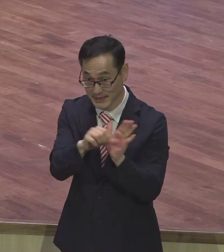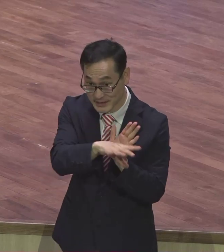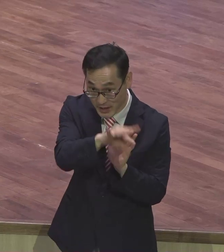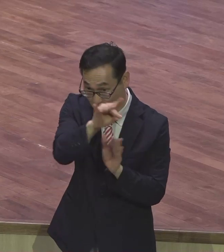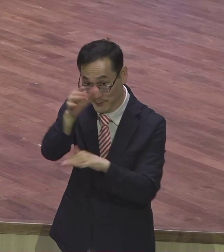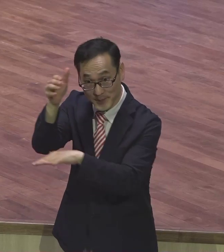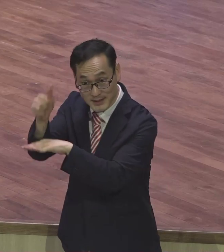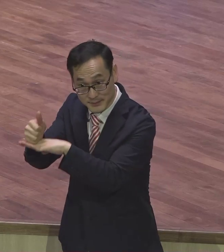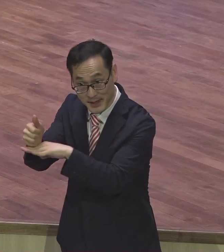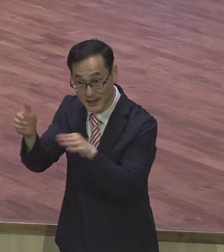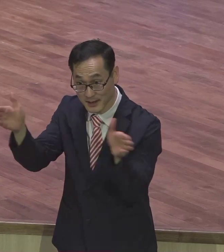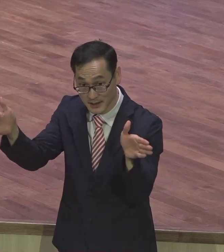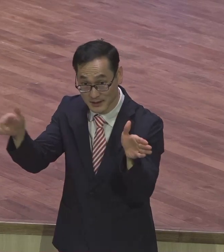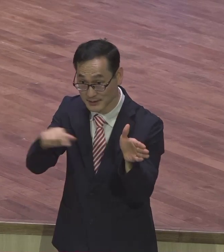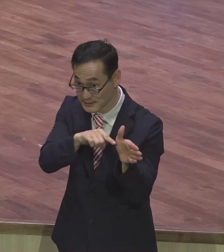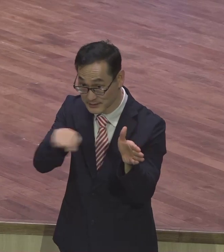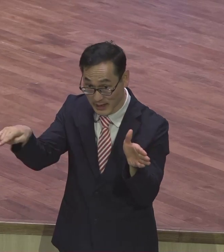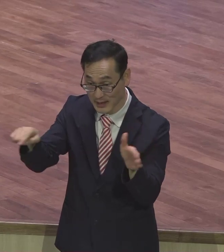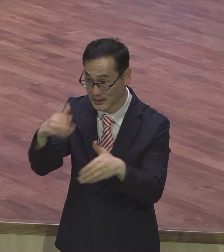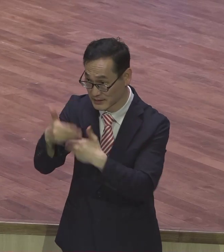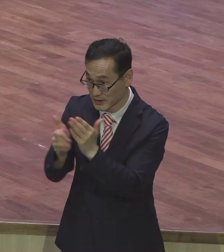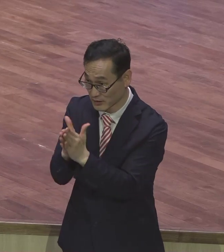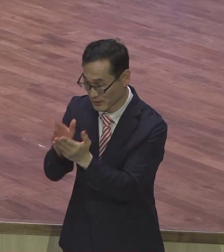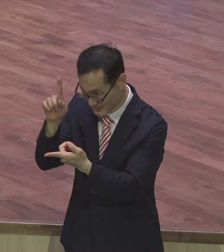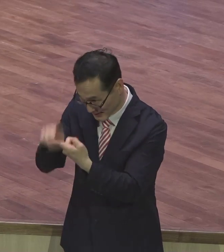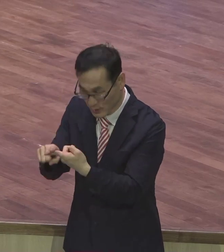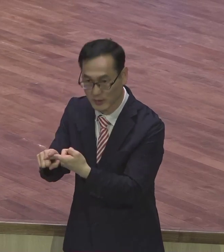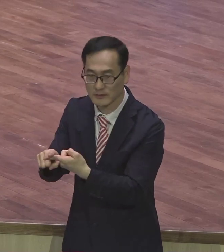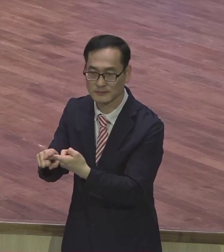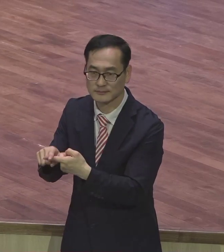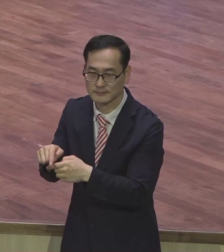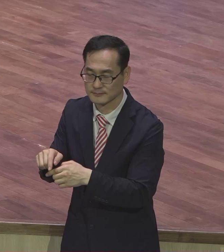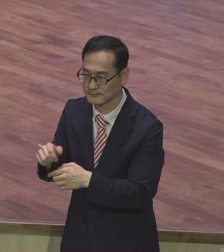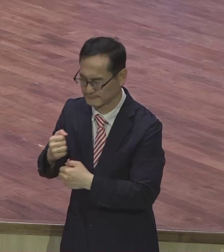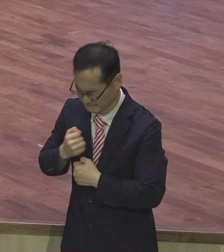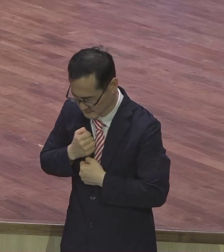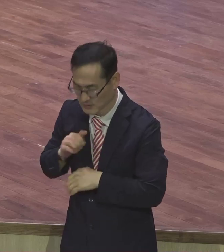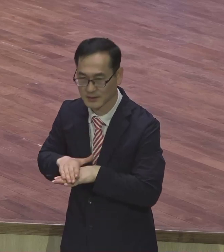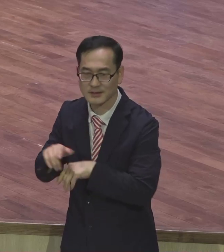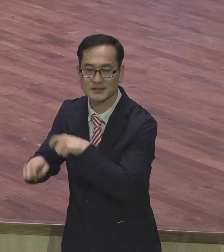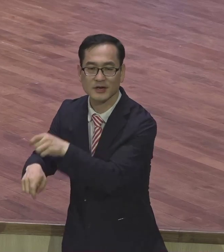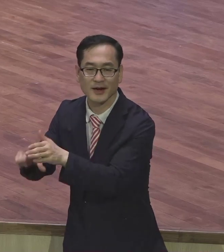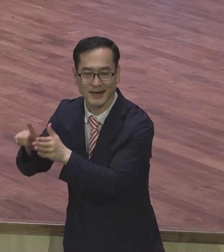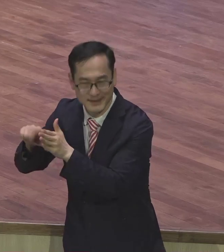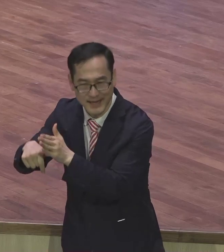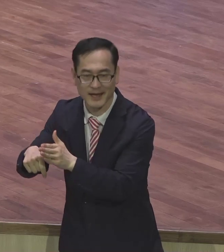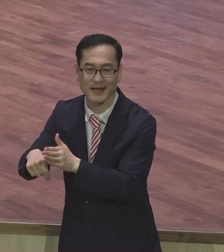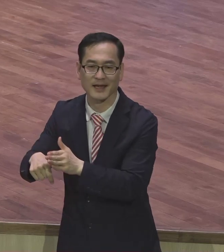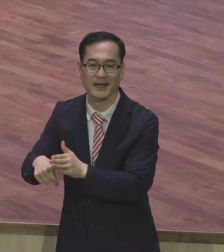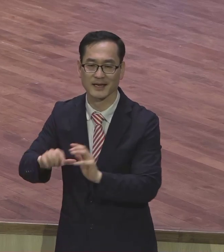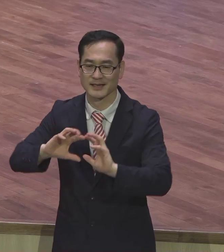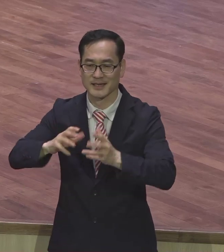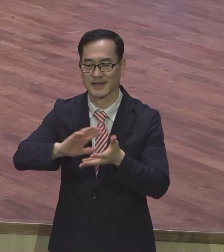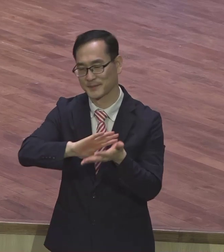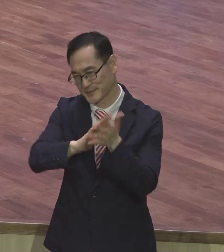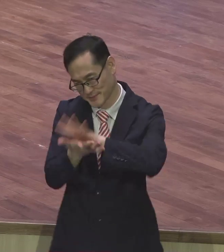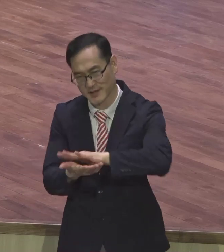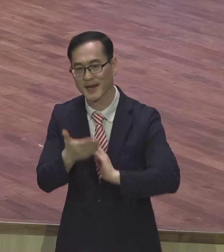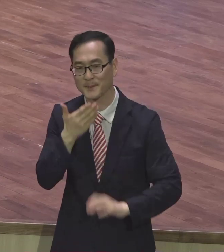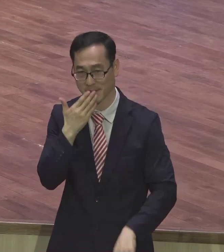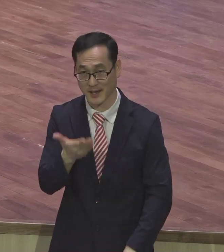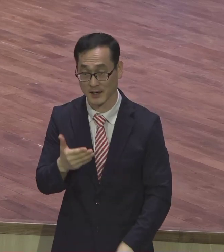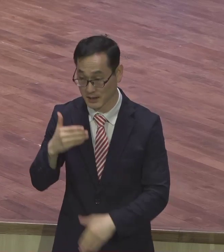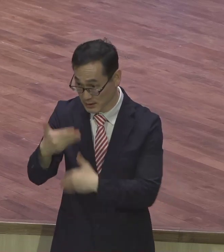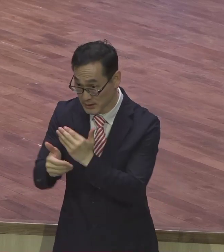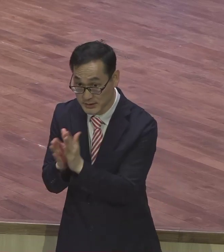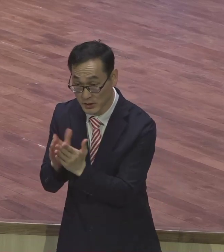성경대로 살 때 우리가 사장의 틀을 바꿀 수 있어요 성경대로 하면 된다 그렇다면 성경대로 한다